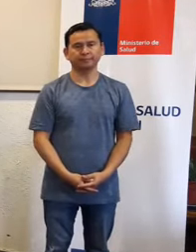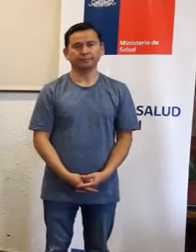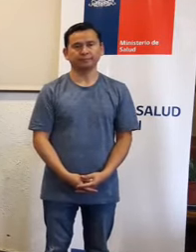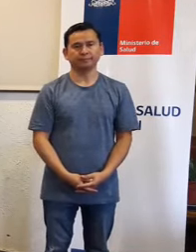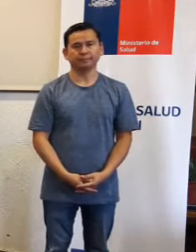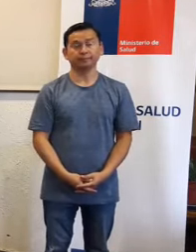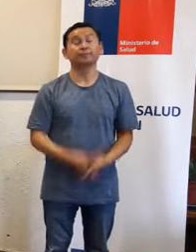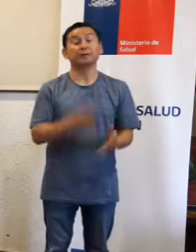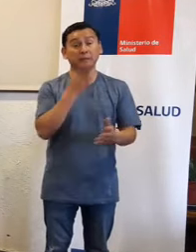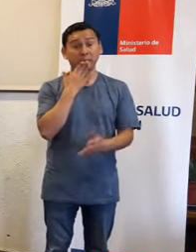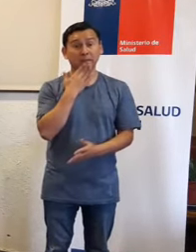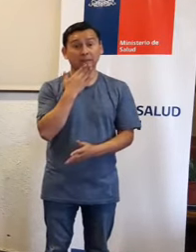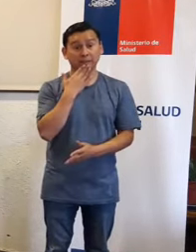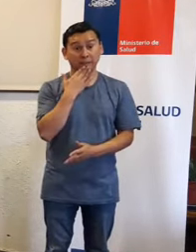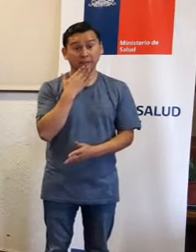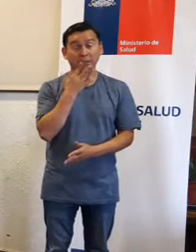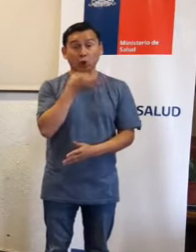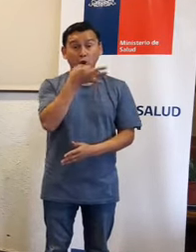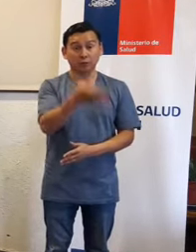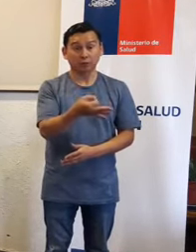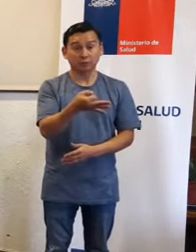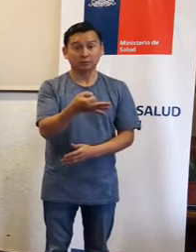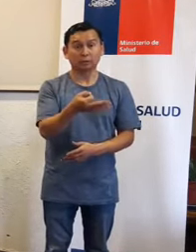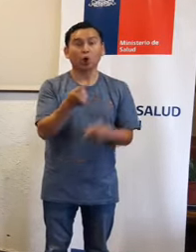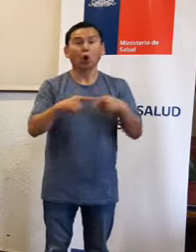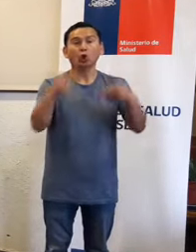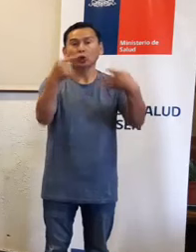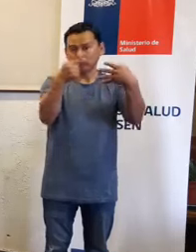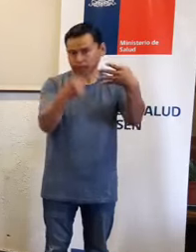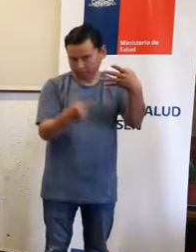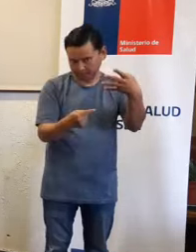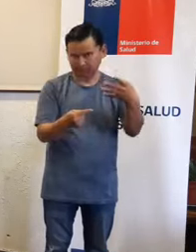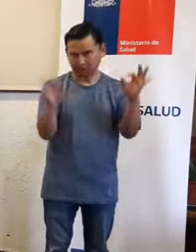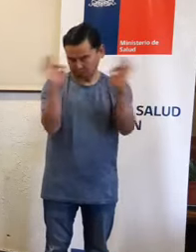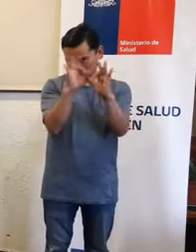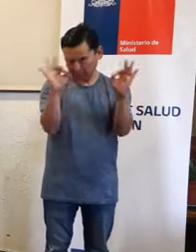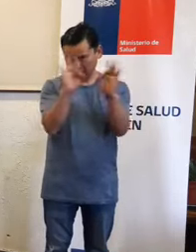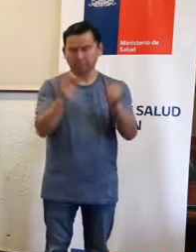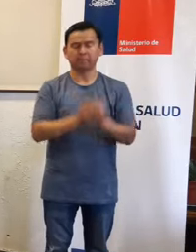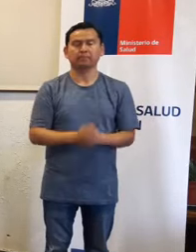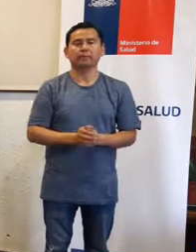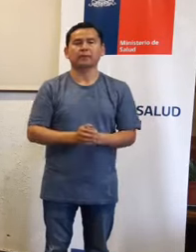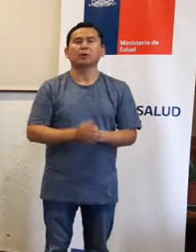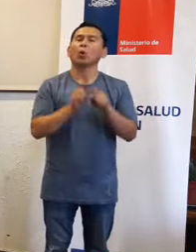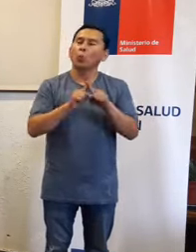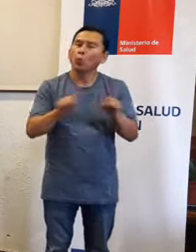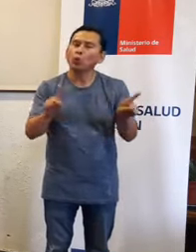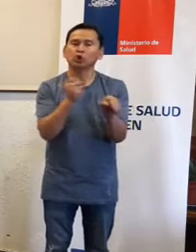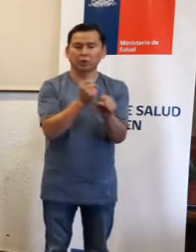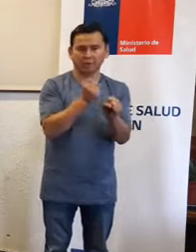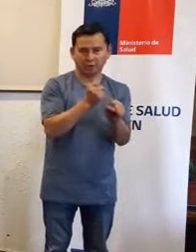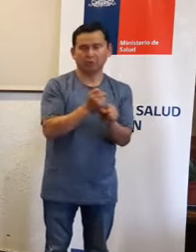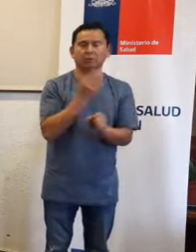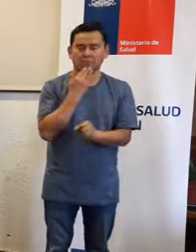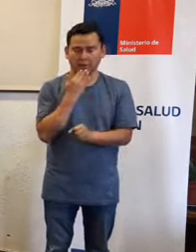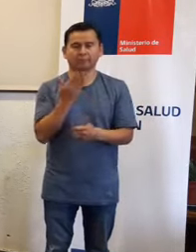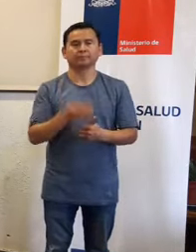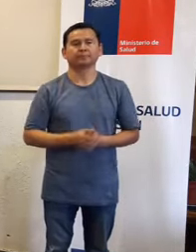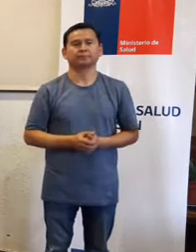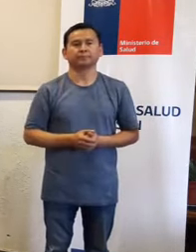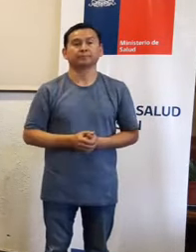Junto con ello, contarles también de otras medidas que hemos tomado u otros trabajos que estamos realizando.